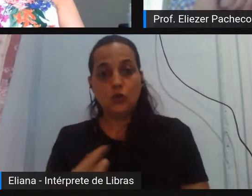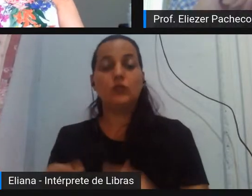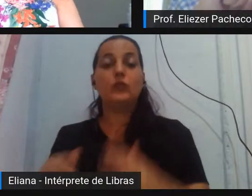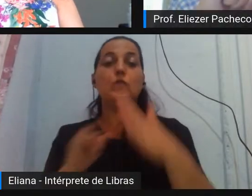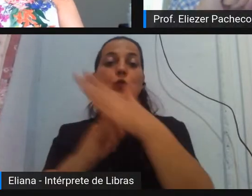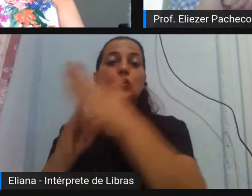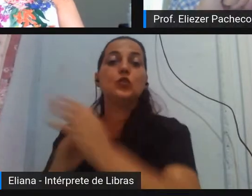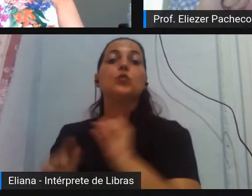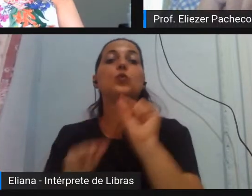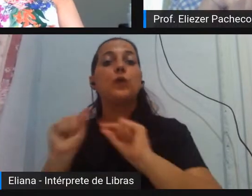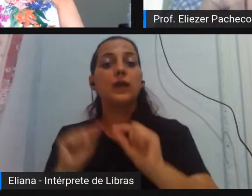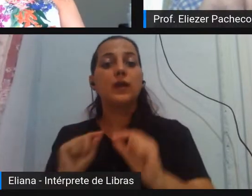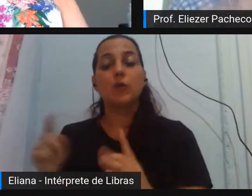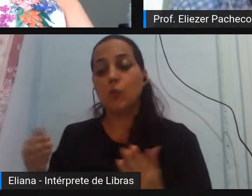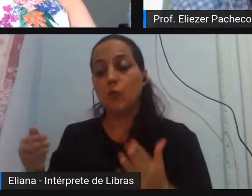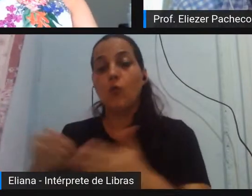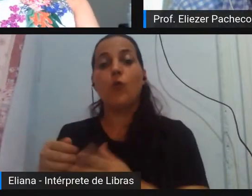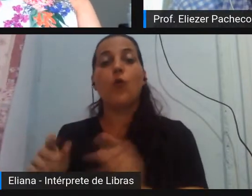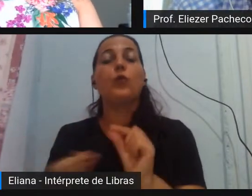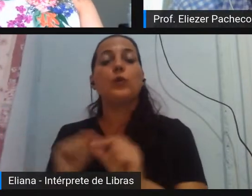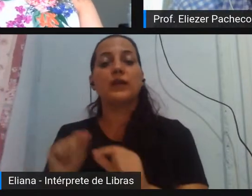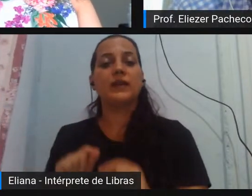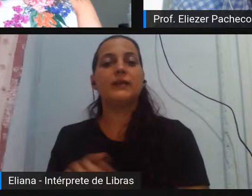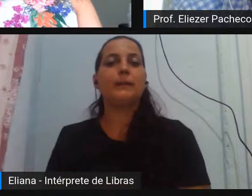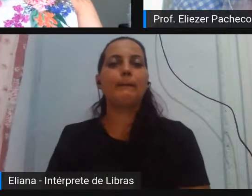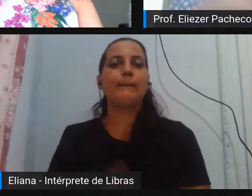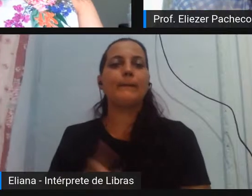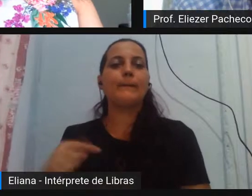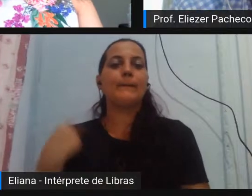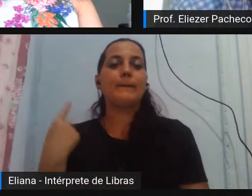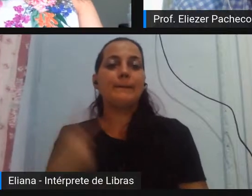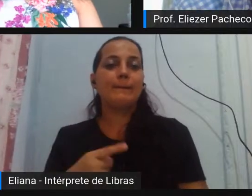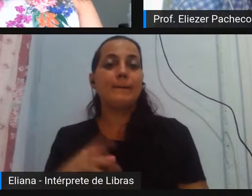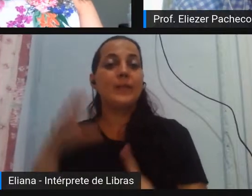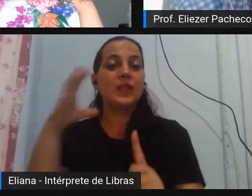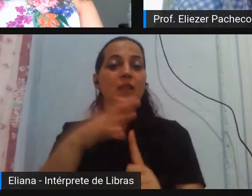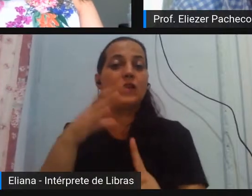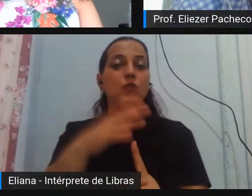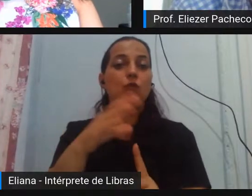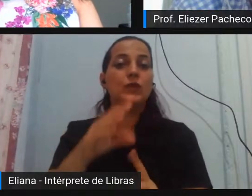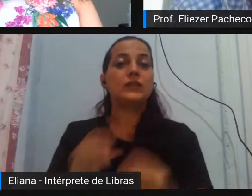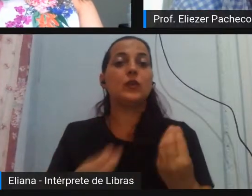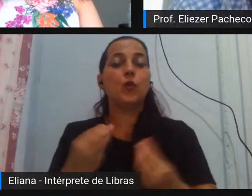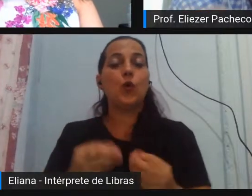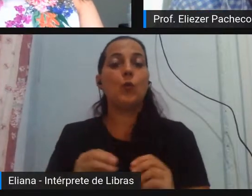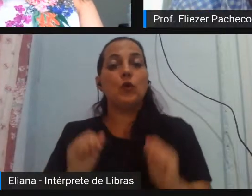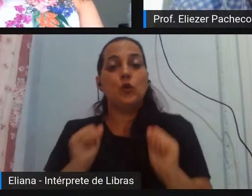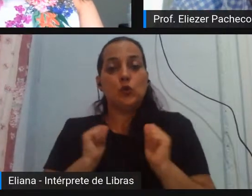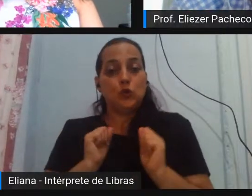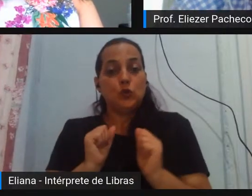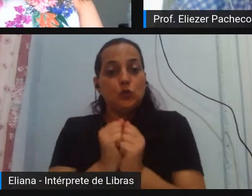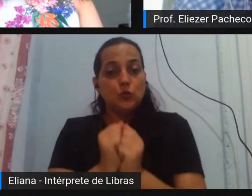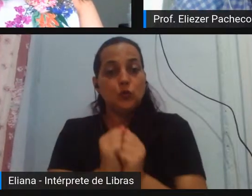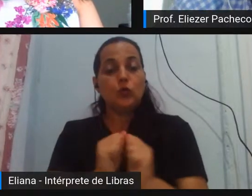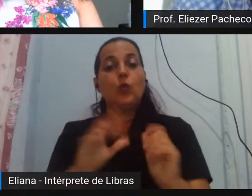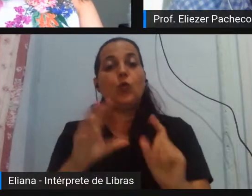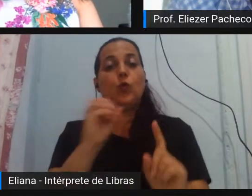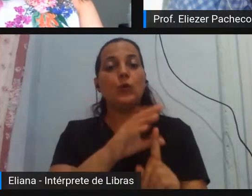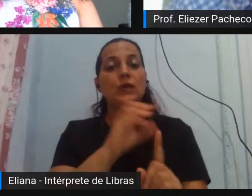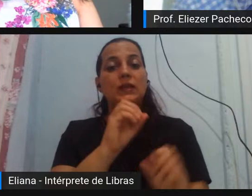levarmos a nossa influência de formação humana integral para essas